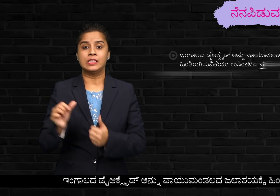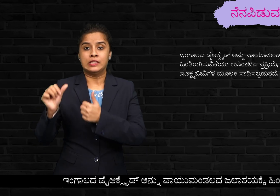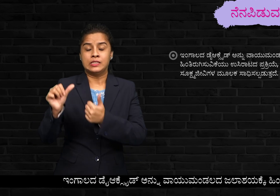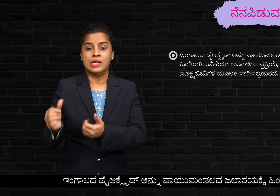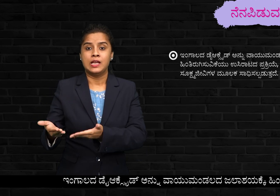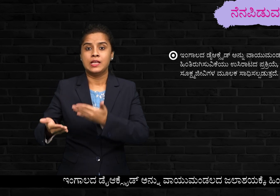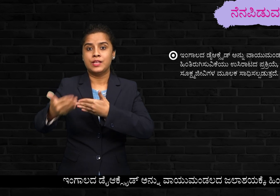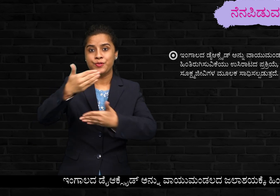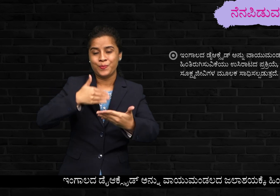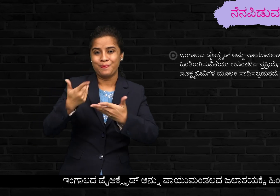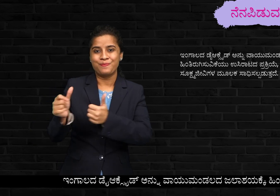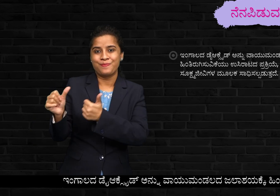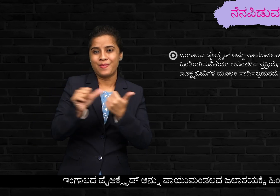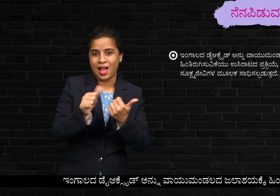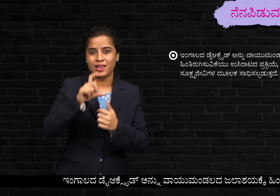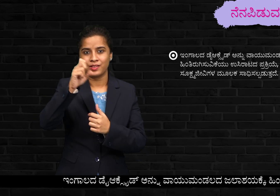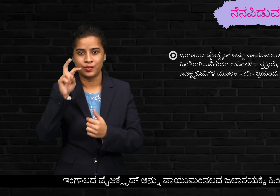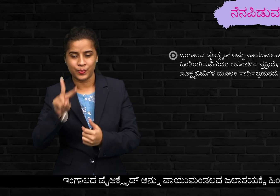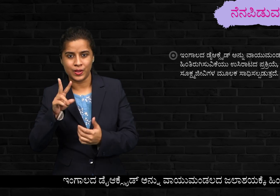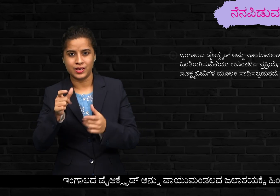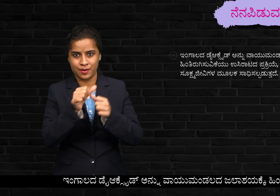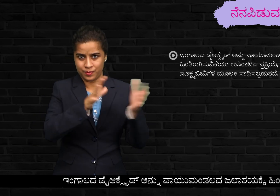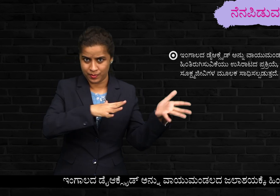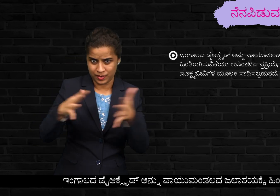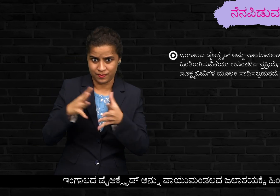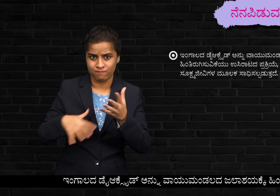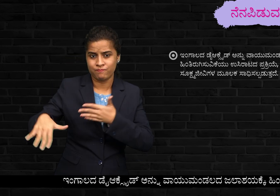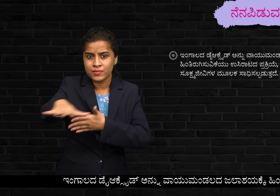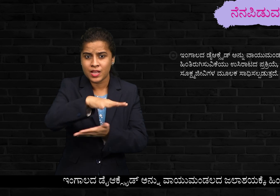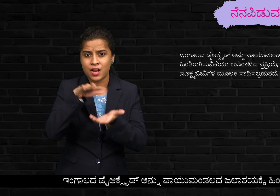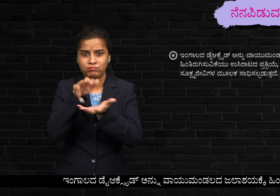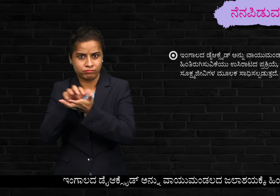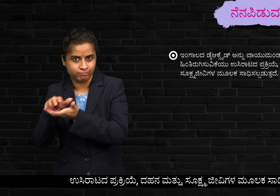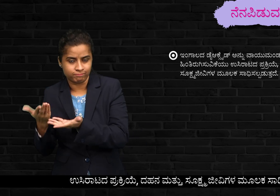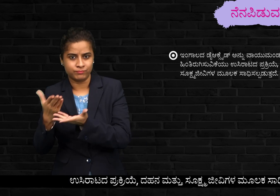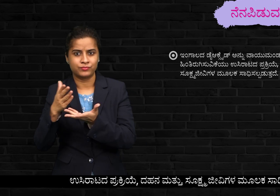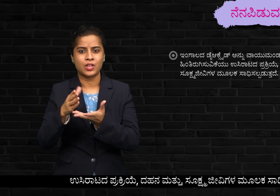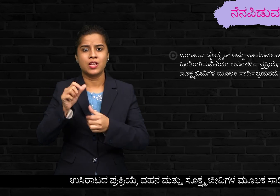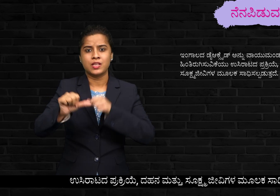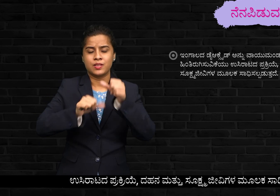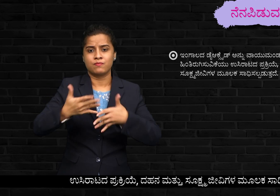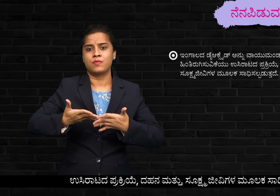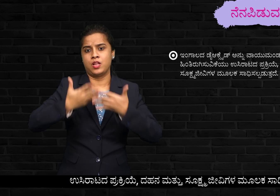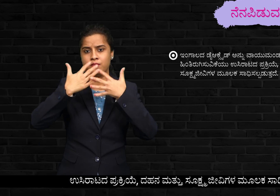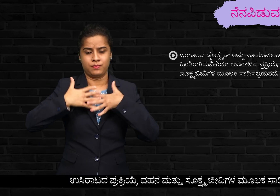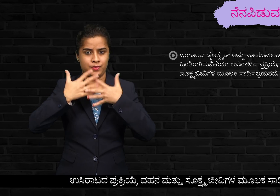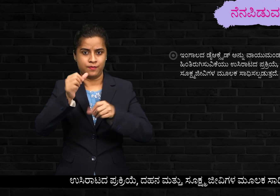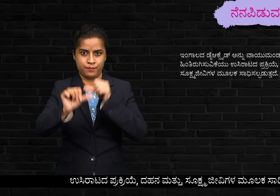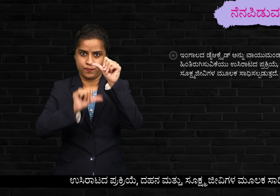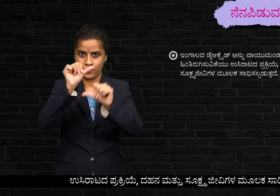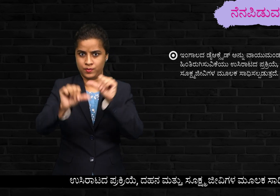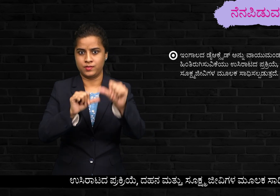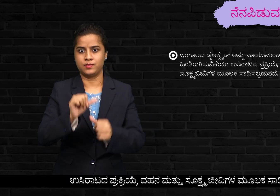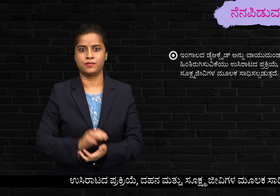ಇಂಗಾಲದ ಡೈಆಕ್ಸೈಡ್ ಅನ್ನು ವಾಯುಮಂಡಲದ ಜಲಾಶಯಕ್ಕೆ ಹಿಂತಿರುಗಿಸುವಿಕೆಯು ಉಸಿರಾಟದ ಪ್ರಕ್ರಿಯೆ, ದಹನ